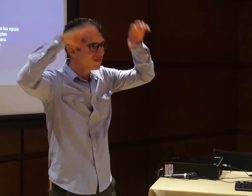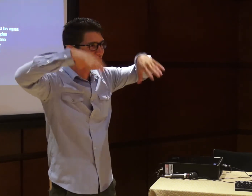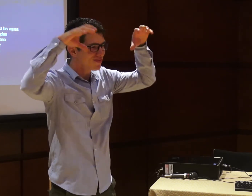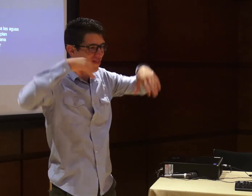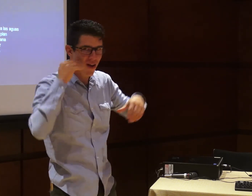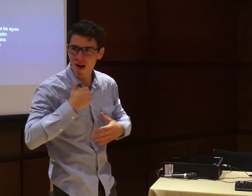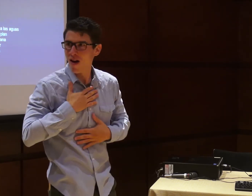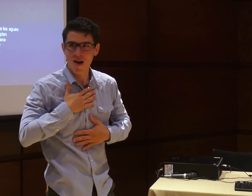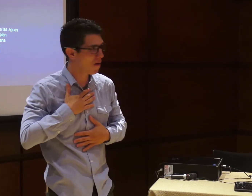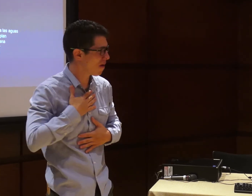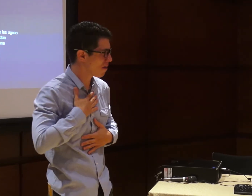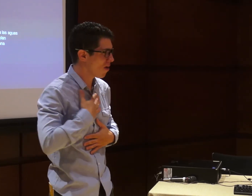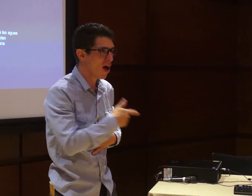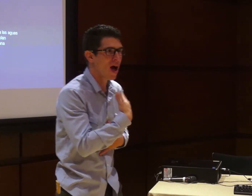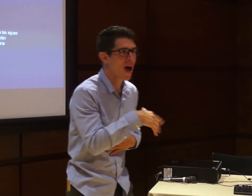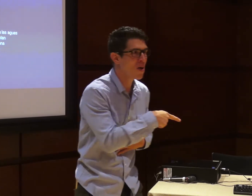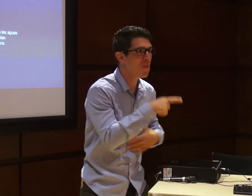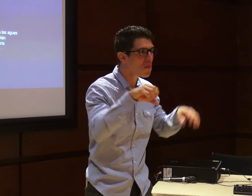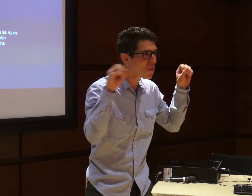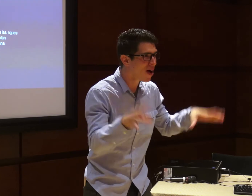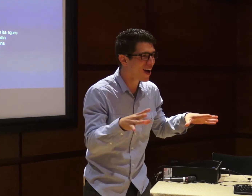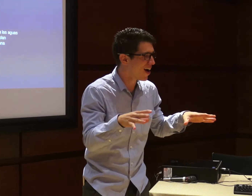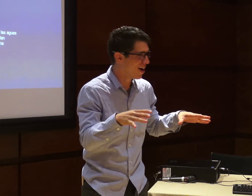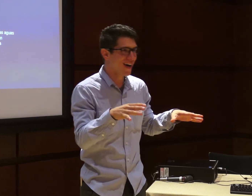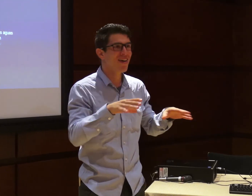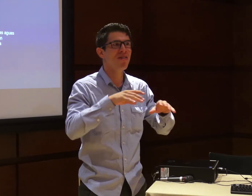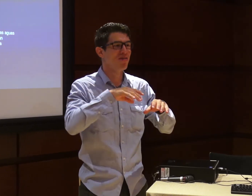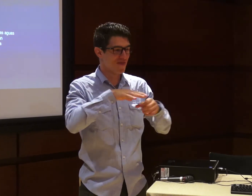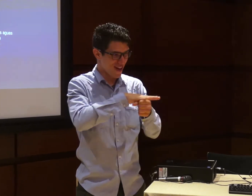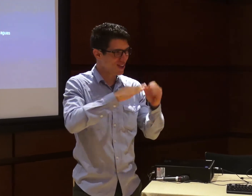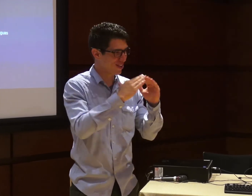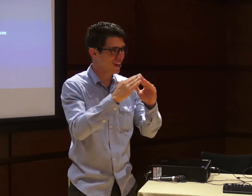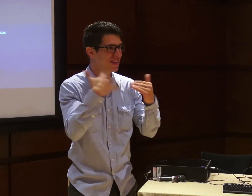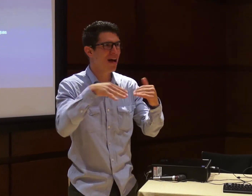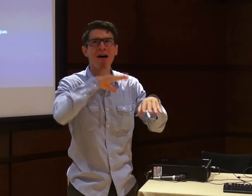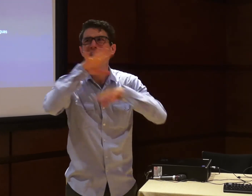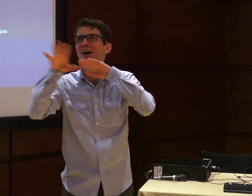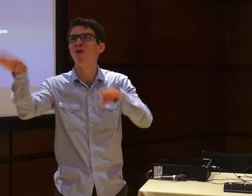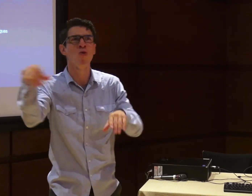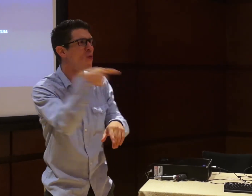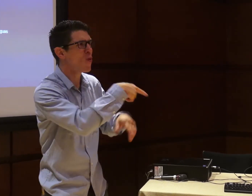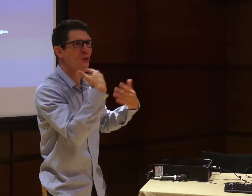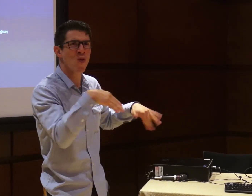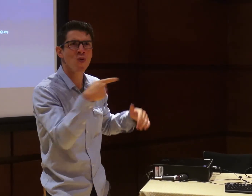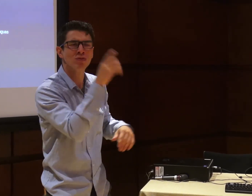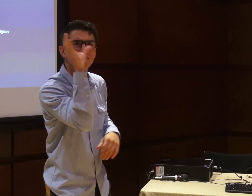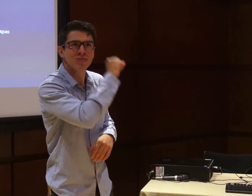habló de esa tormenta, ese día llovió muchísimo. Entonces la gente pensaba que él era un mago, que tenía